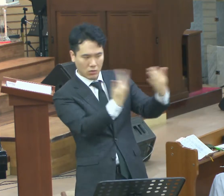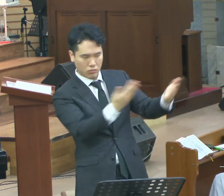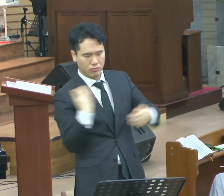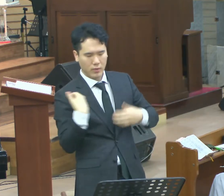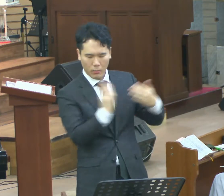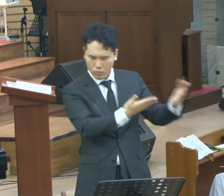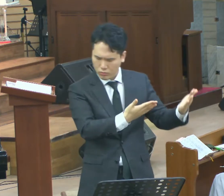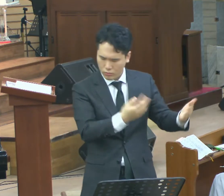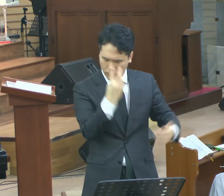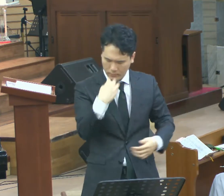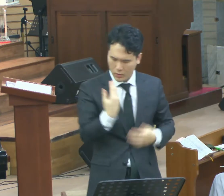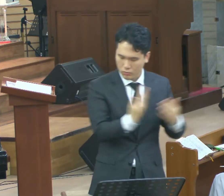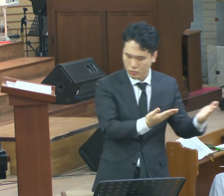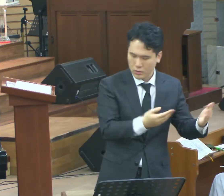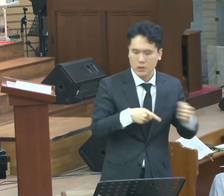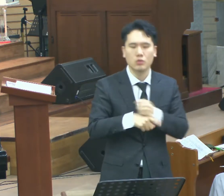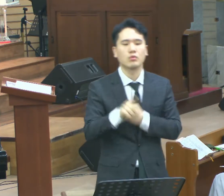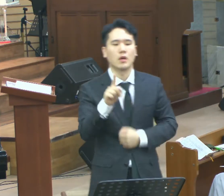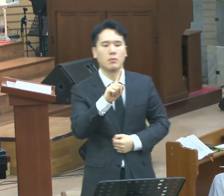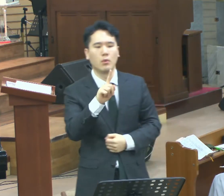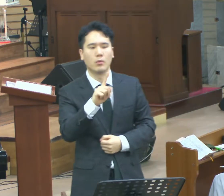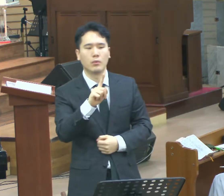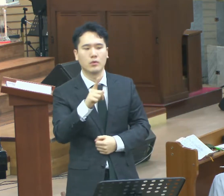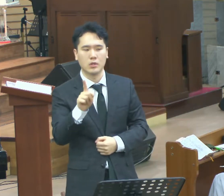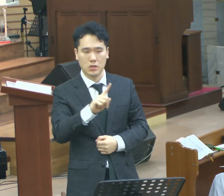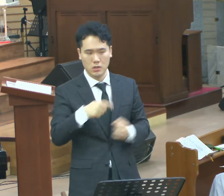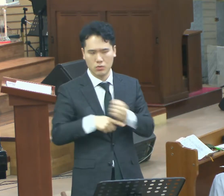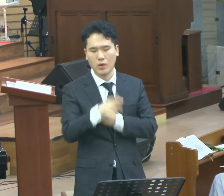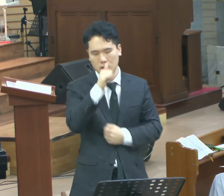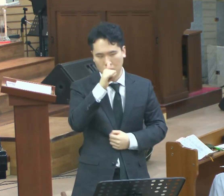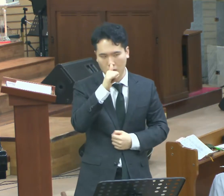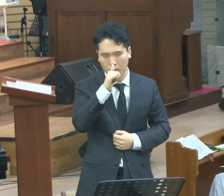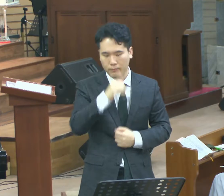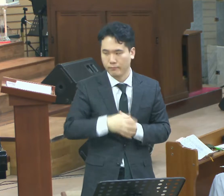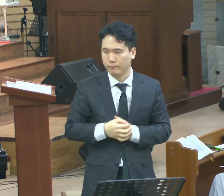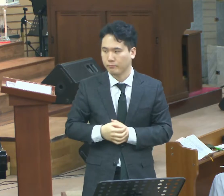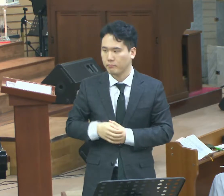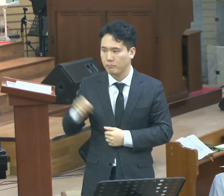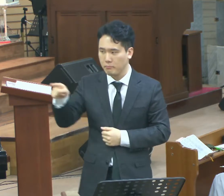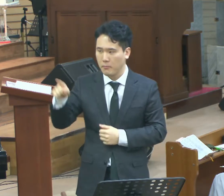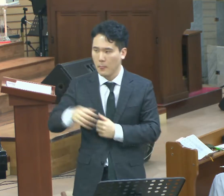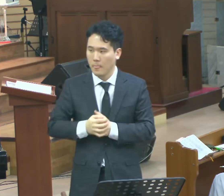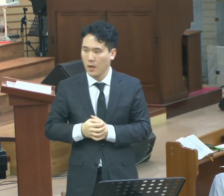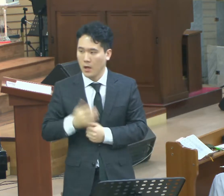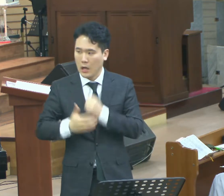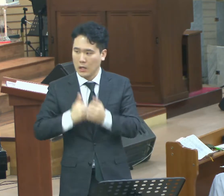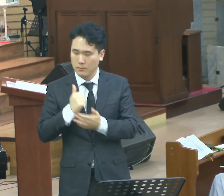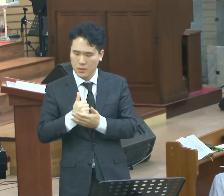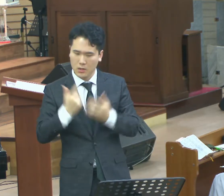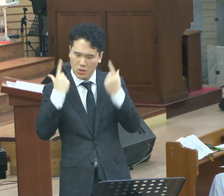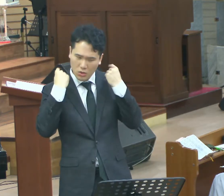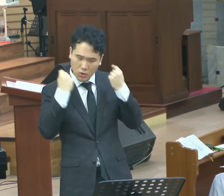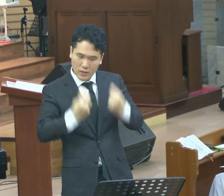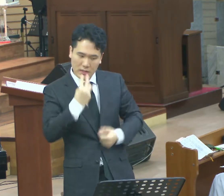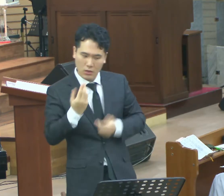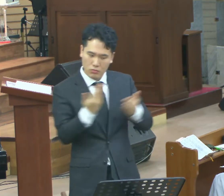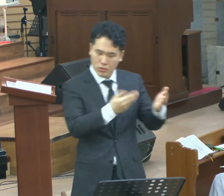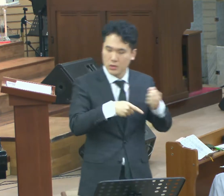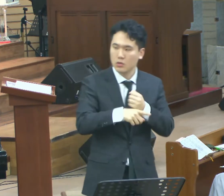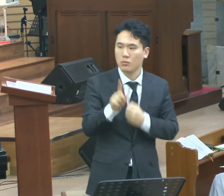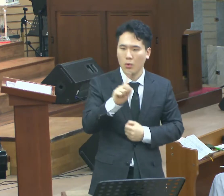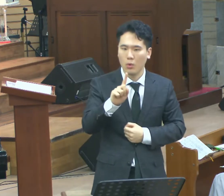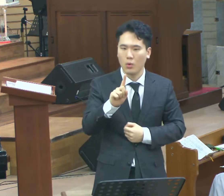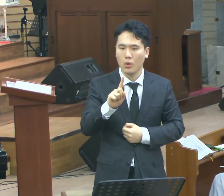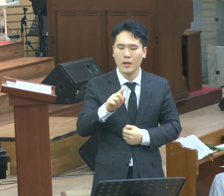하나님 없이 우상 숭배하면서 85세 가까이 된 사람들이 붙었을 때 그때 갈렙이 이기는